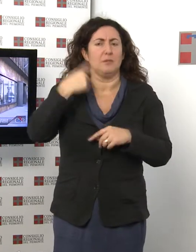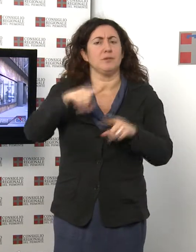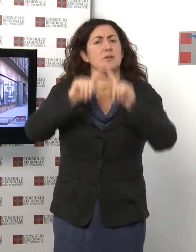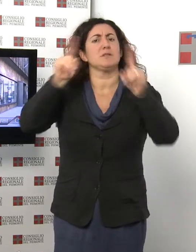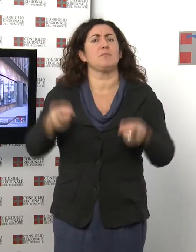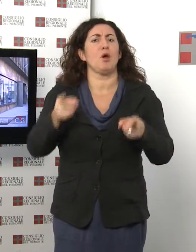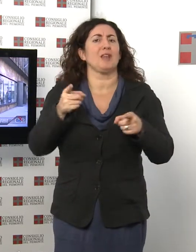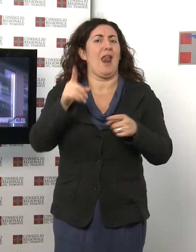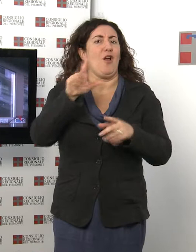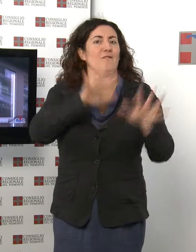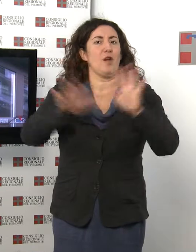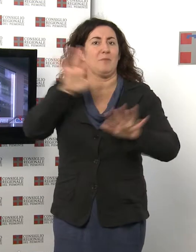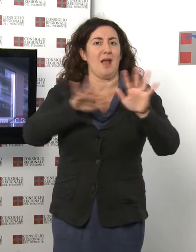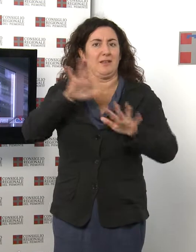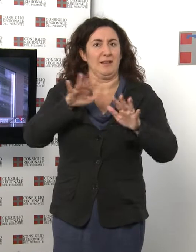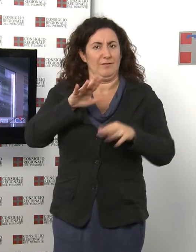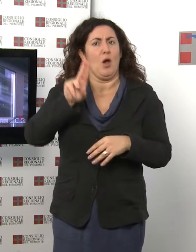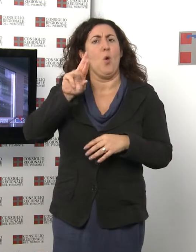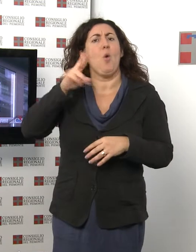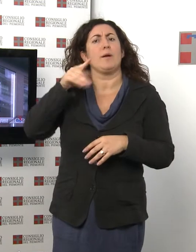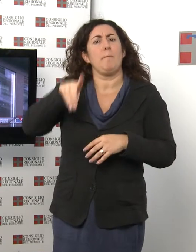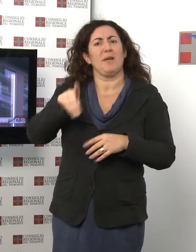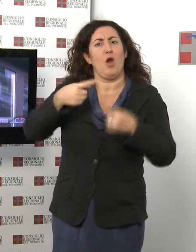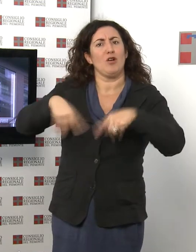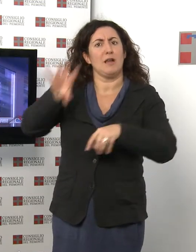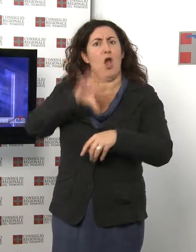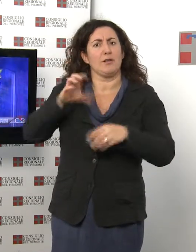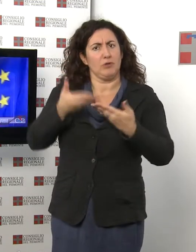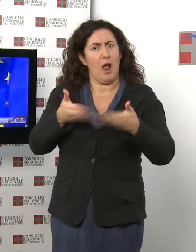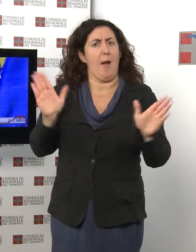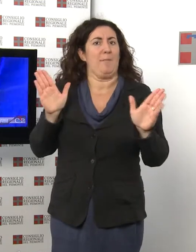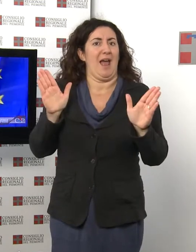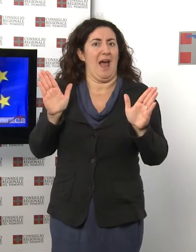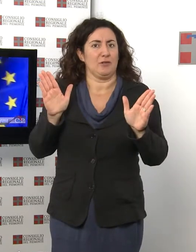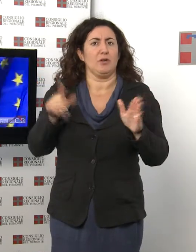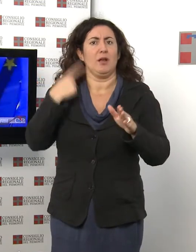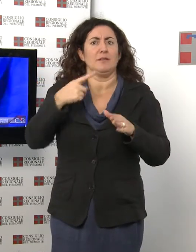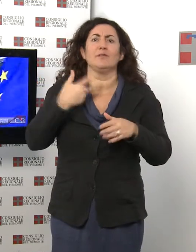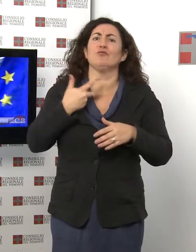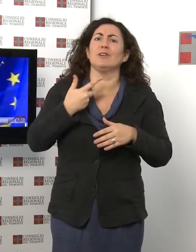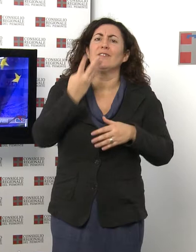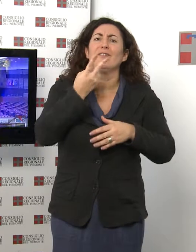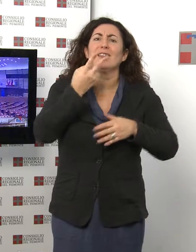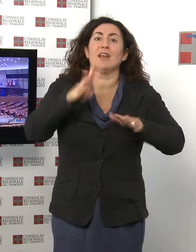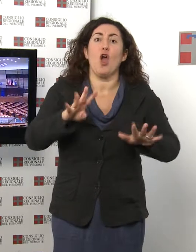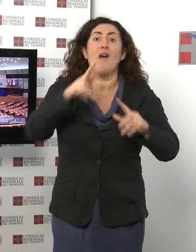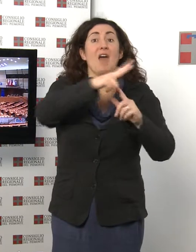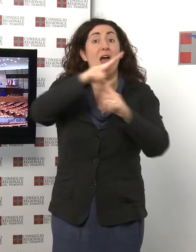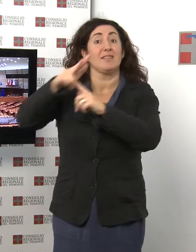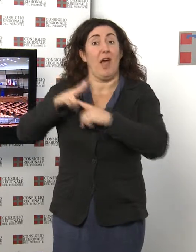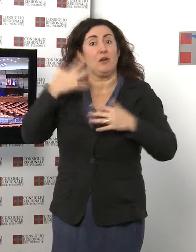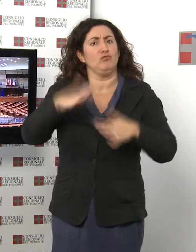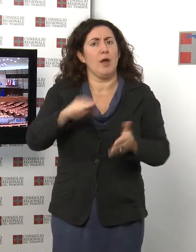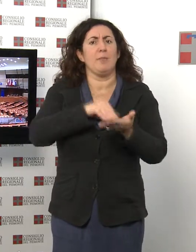sarà aperto nell'ufficio relazioni con il pubblico URP del Consiglio e sarà parte integrante di un sistema di 29 antenne già presenti sul